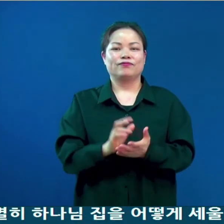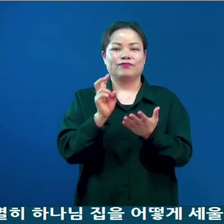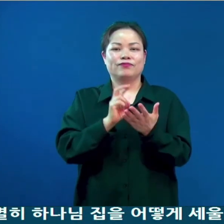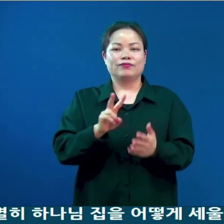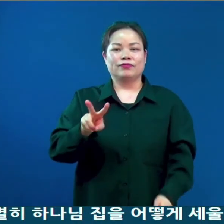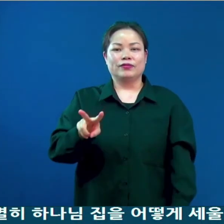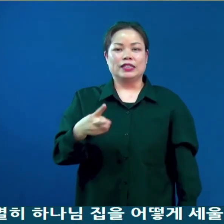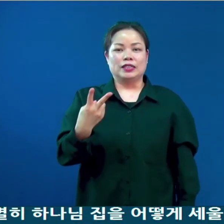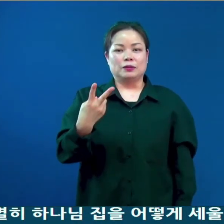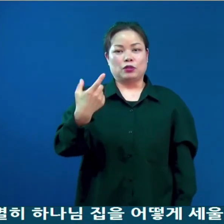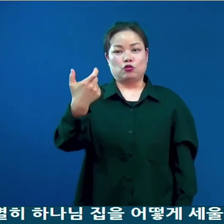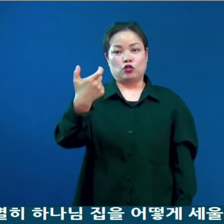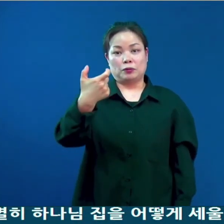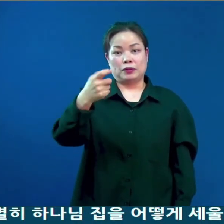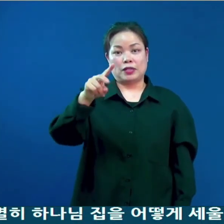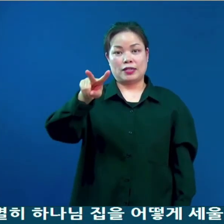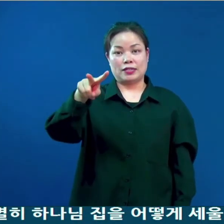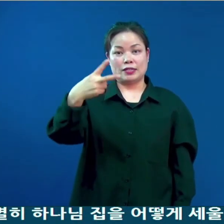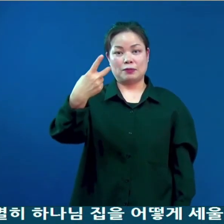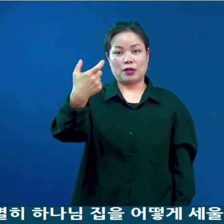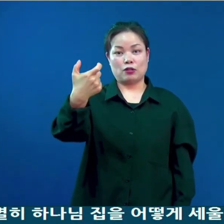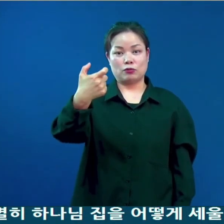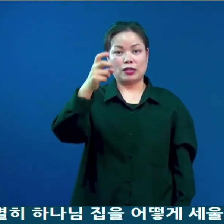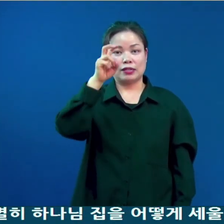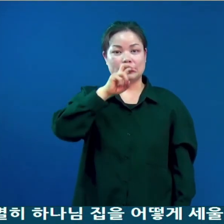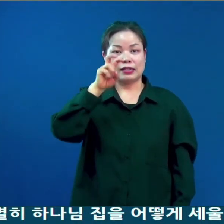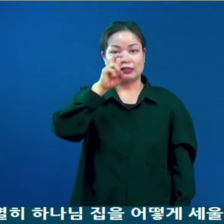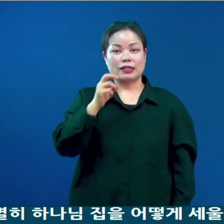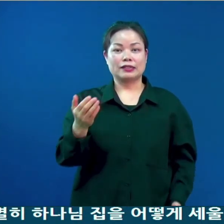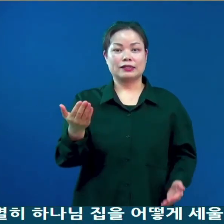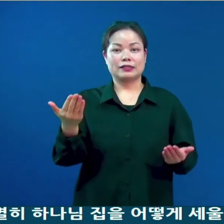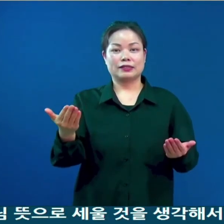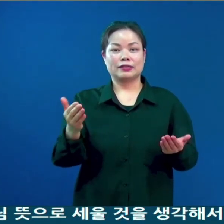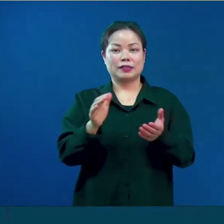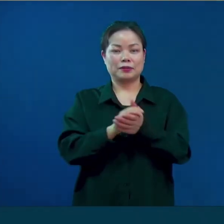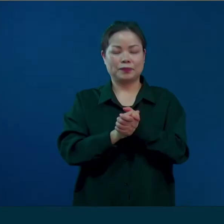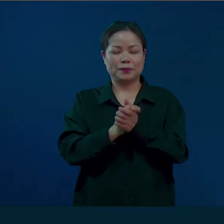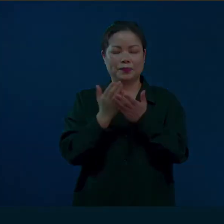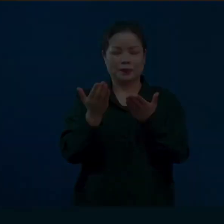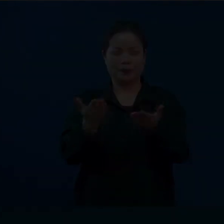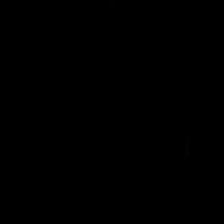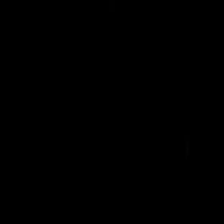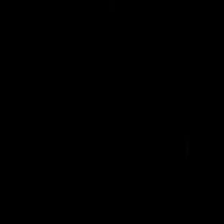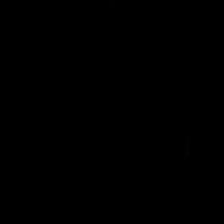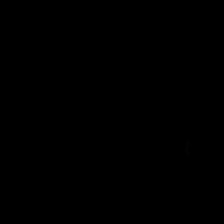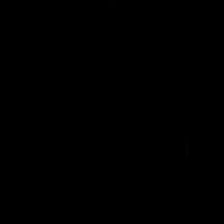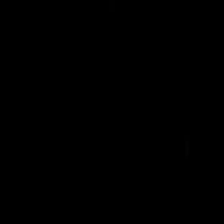260장을 찬양하신 후에 함께 합심으로 기도하겠습니다.